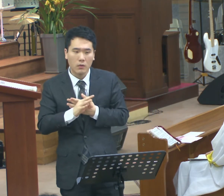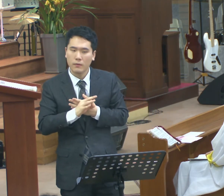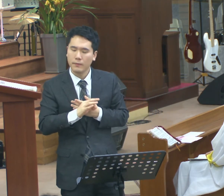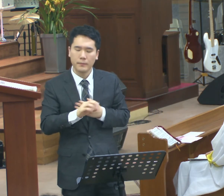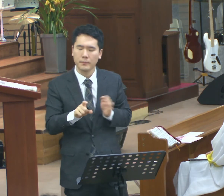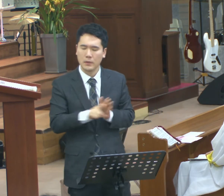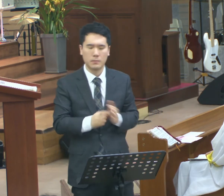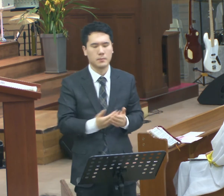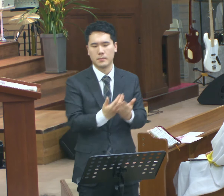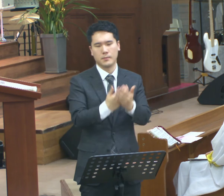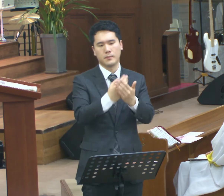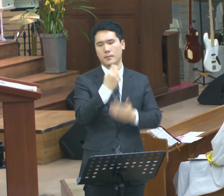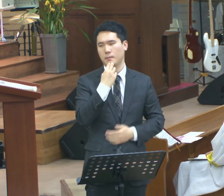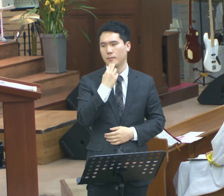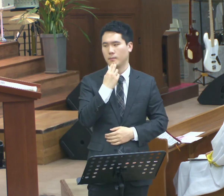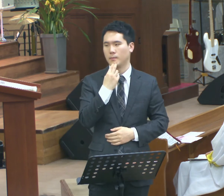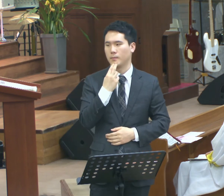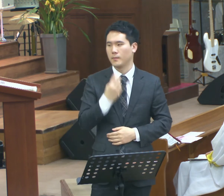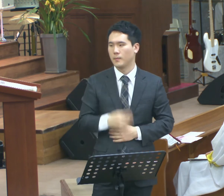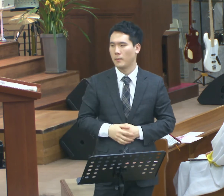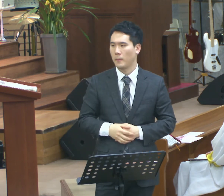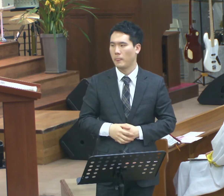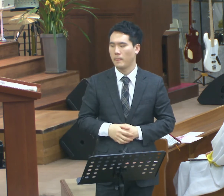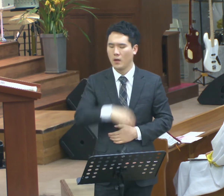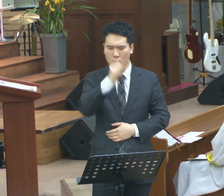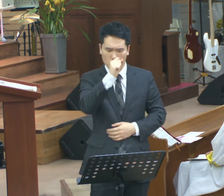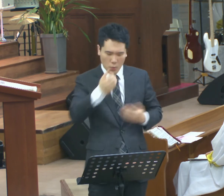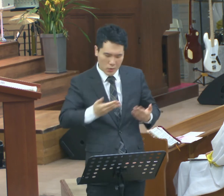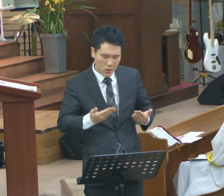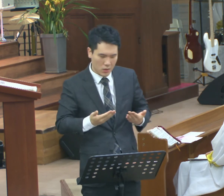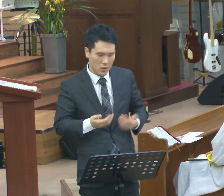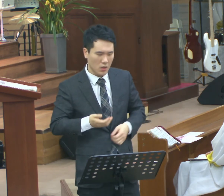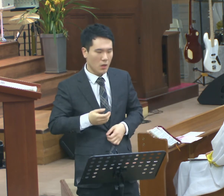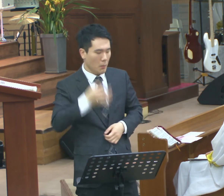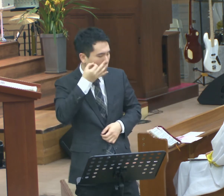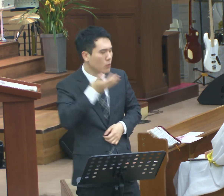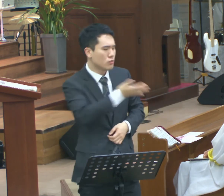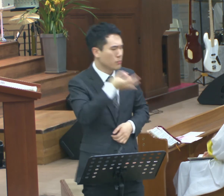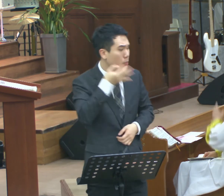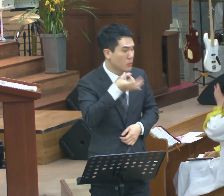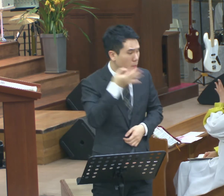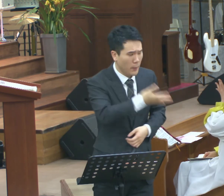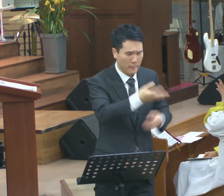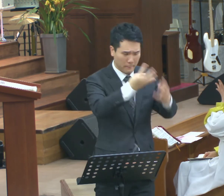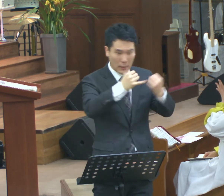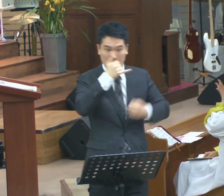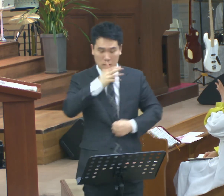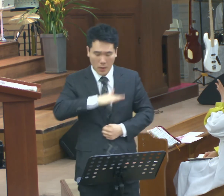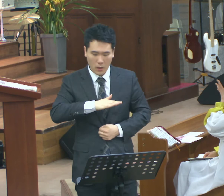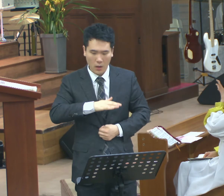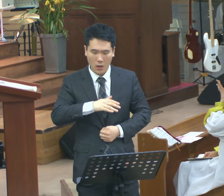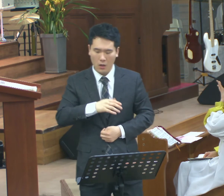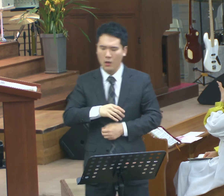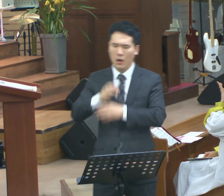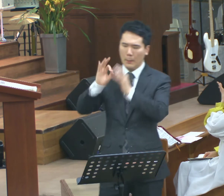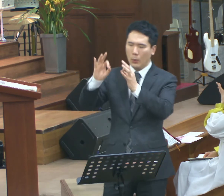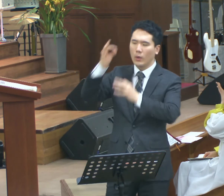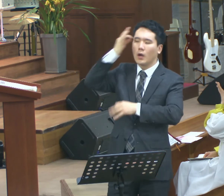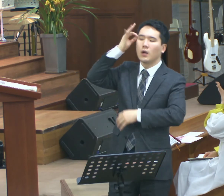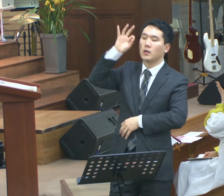아니에요. 좋은 일을 주고 또 주는데도 깨닫지 못하면 오히려 그 마음이